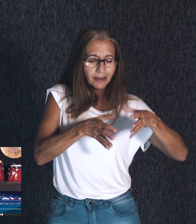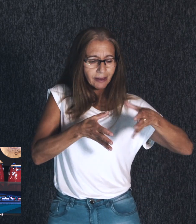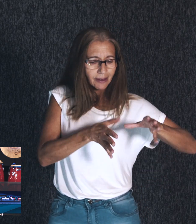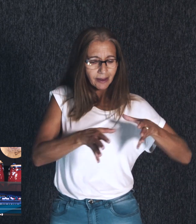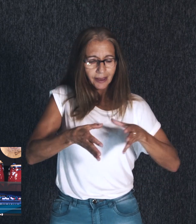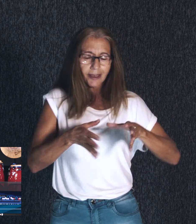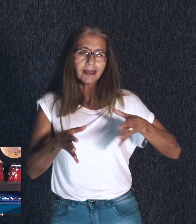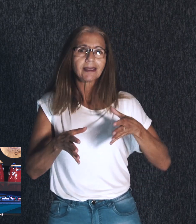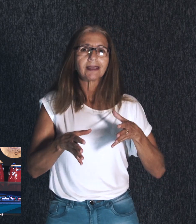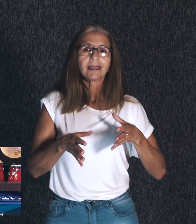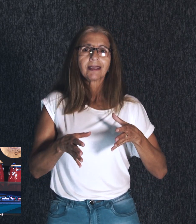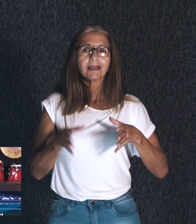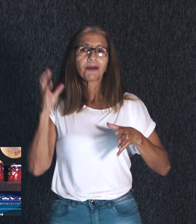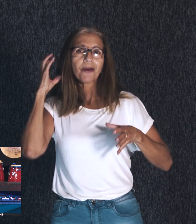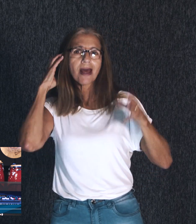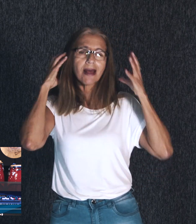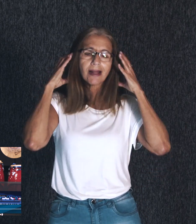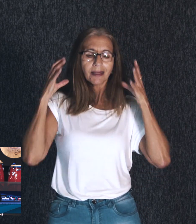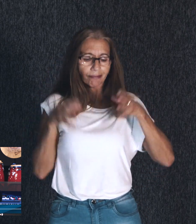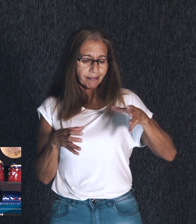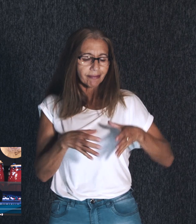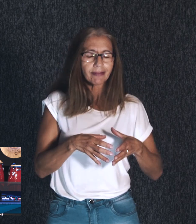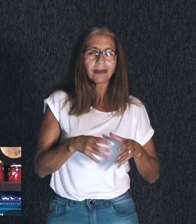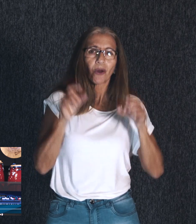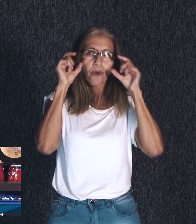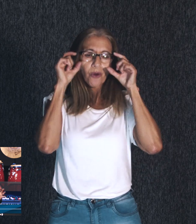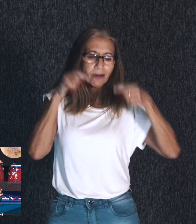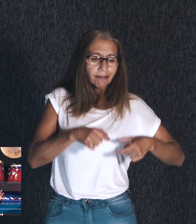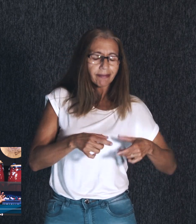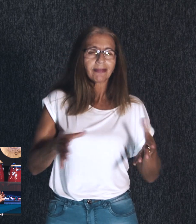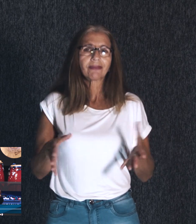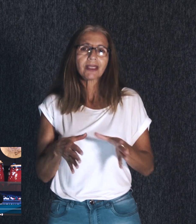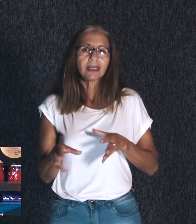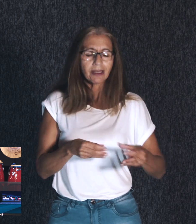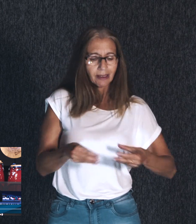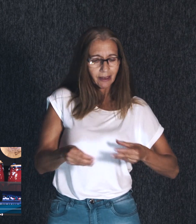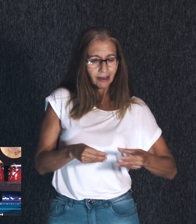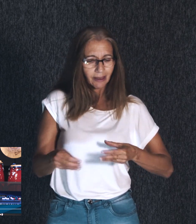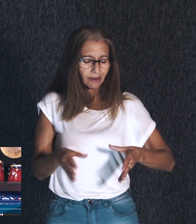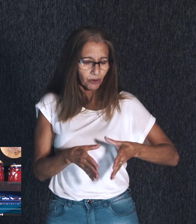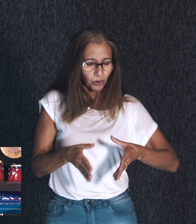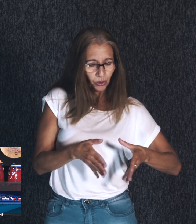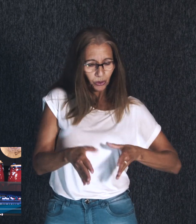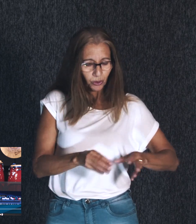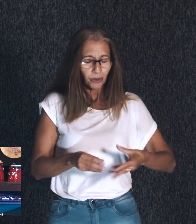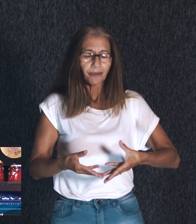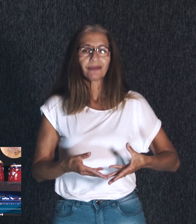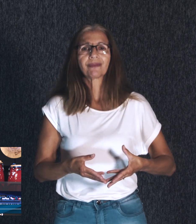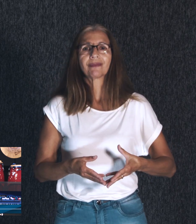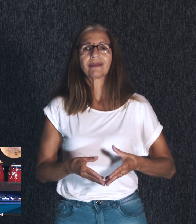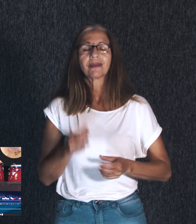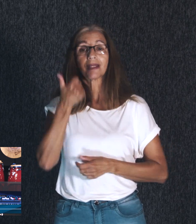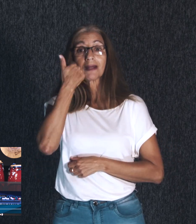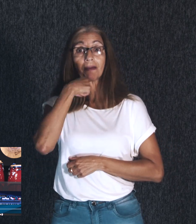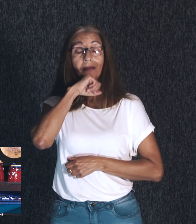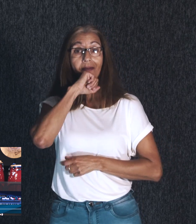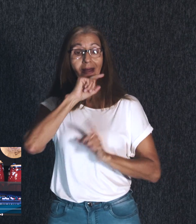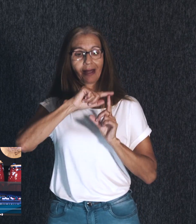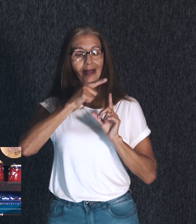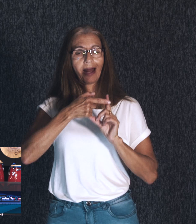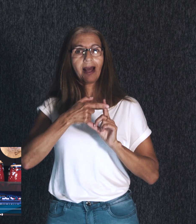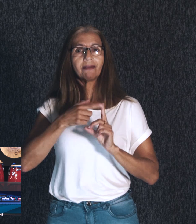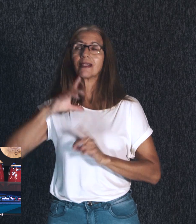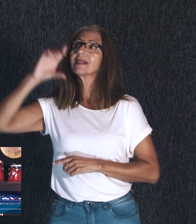Salmo 139, que de uma forma assombrosamente maravilhosa, Deus nos formou no ventre da nossa mãe.